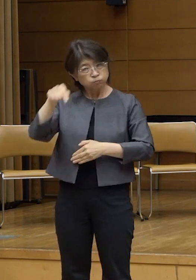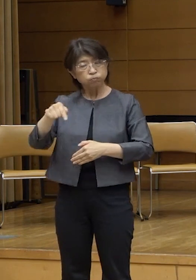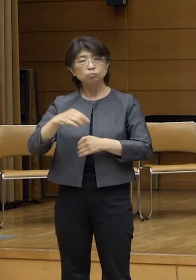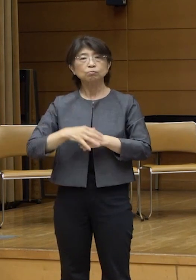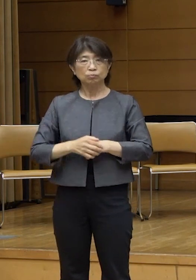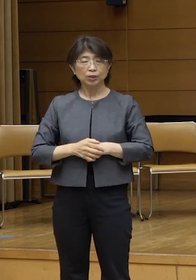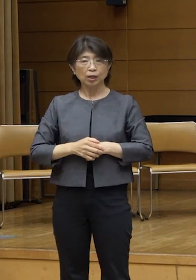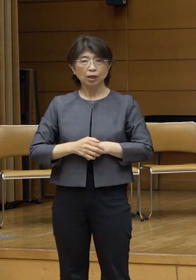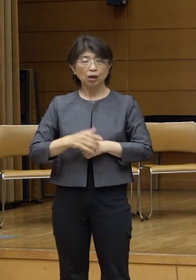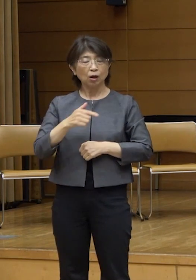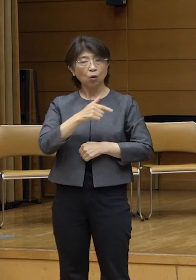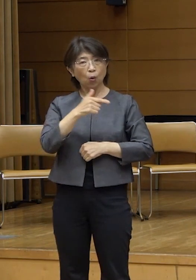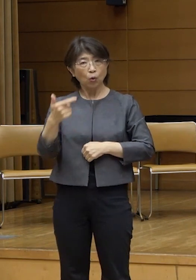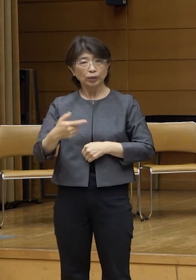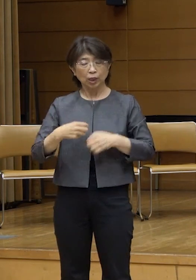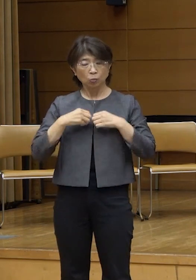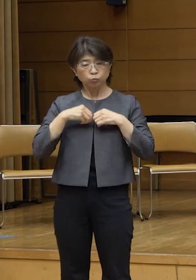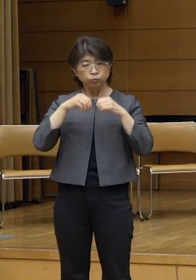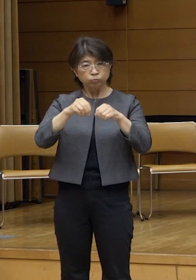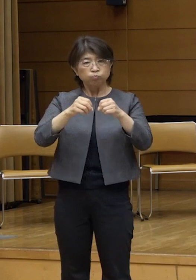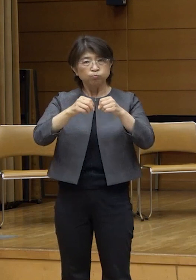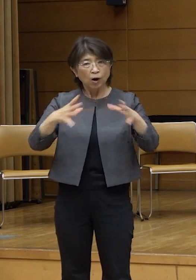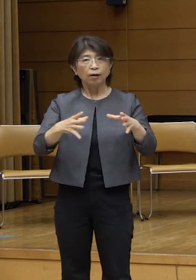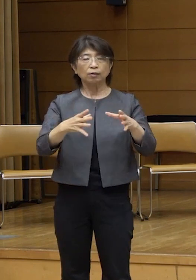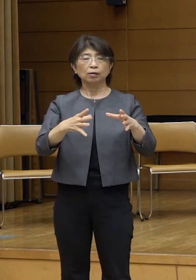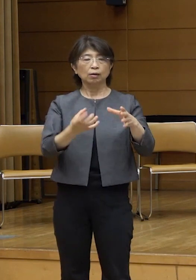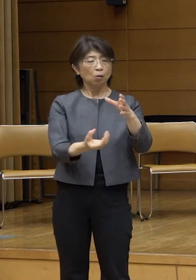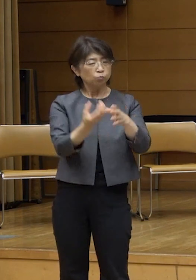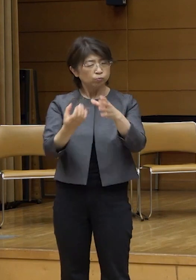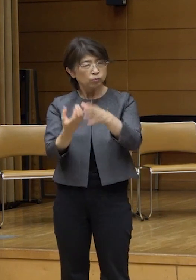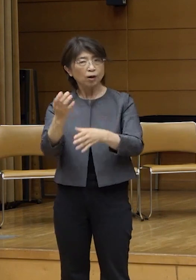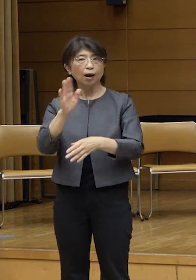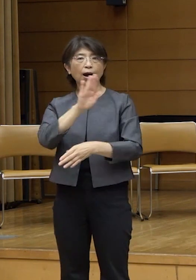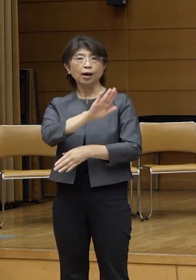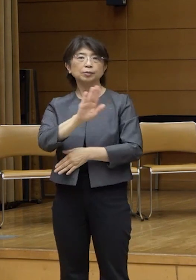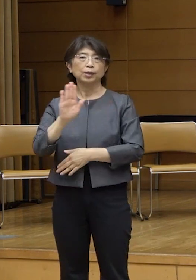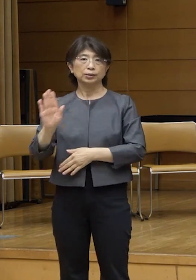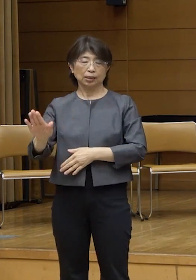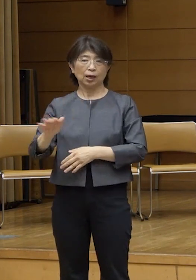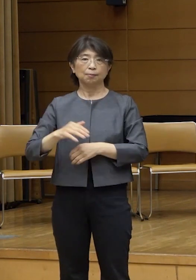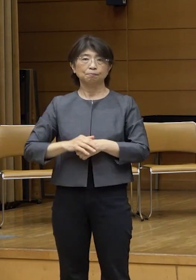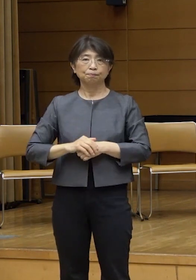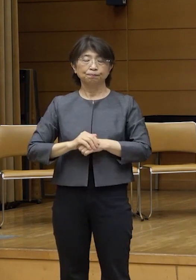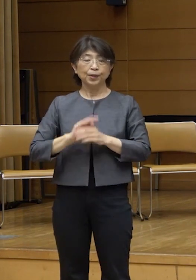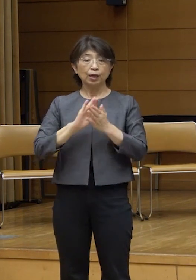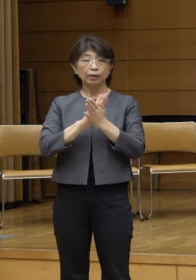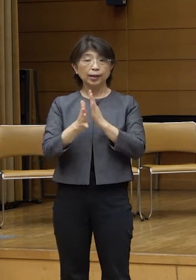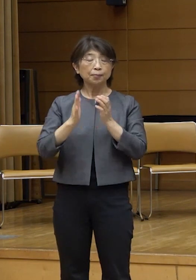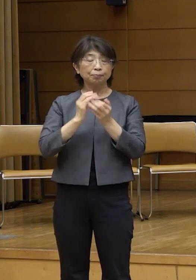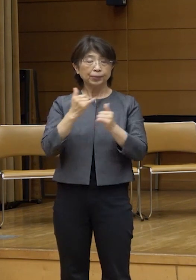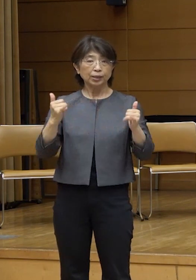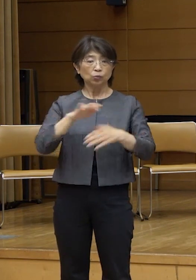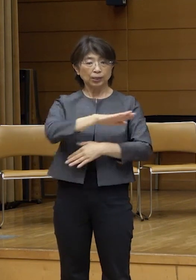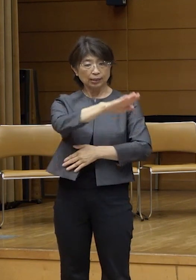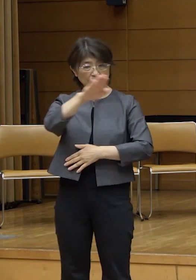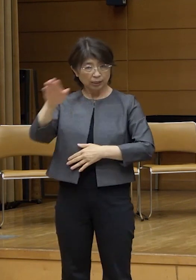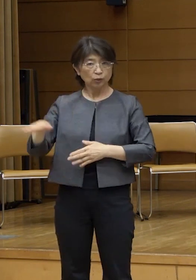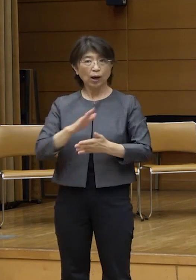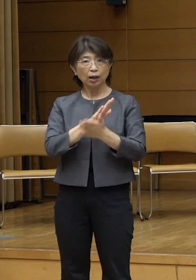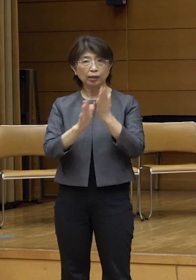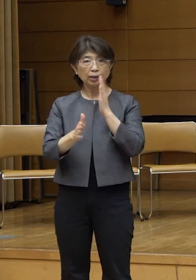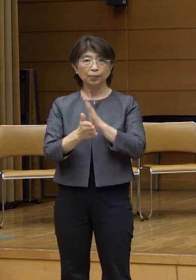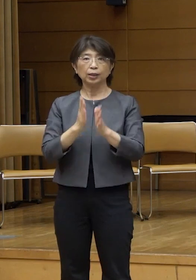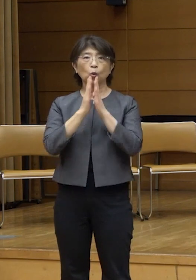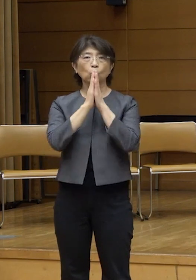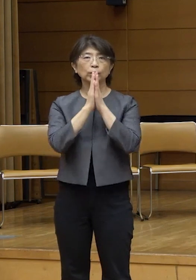して、大規模なクラスターの発生事案がありました。そこで、県民の皆様には改めて、次のことをお願いし